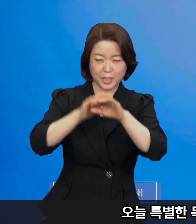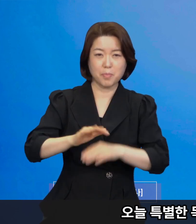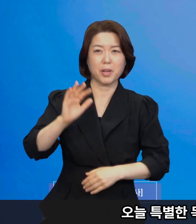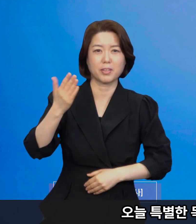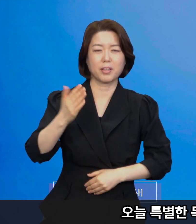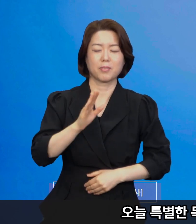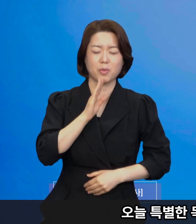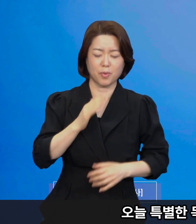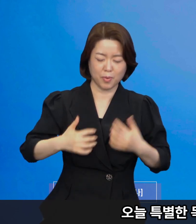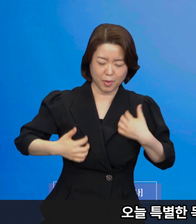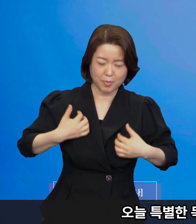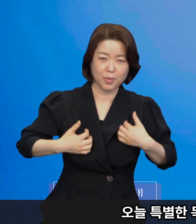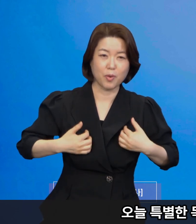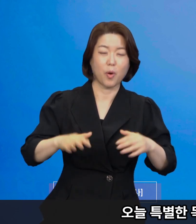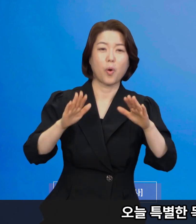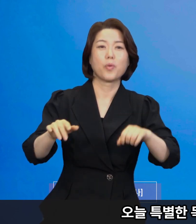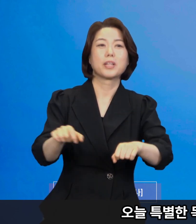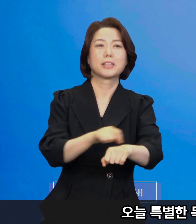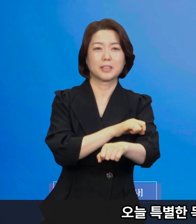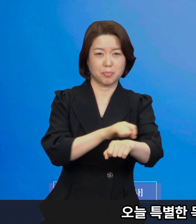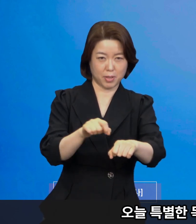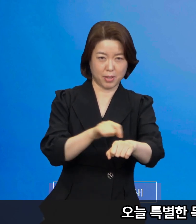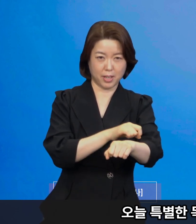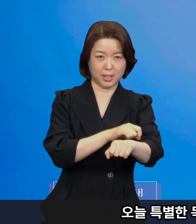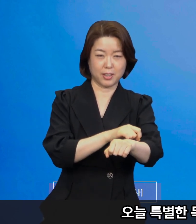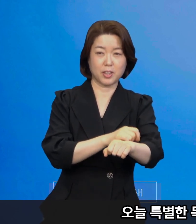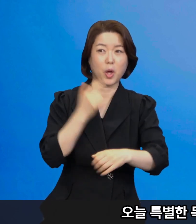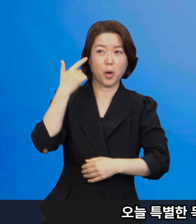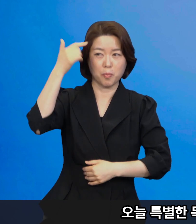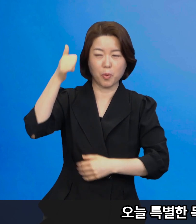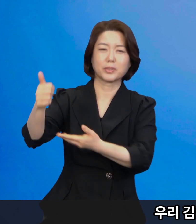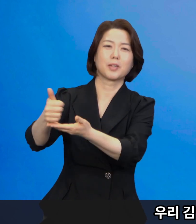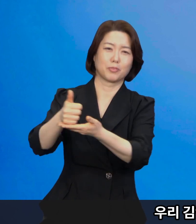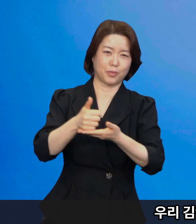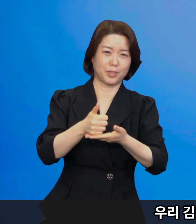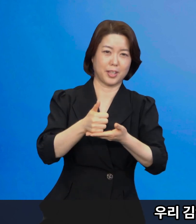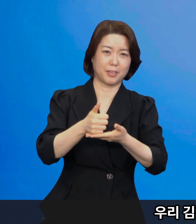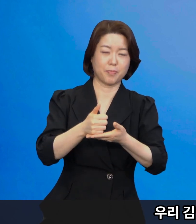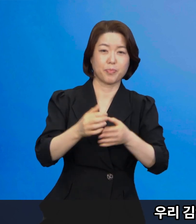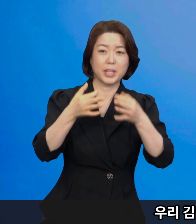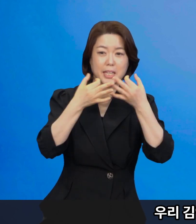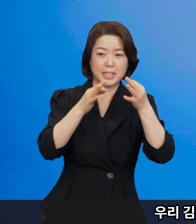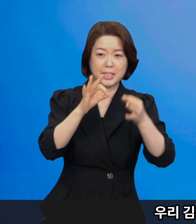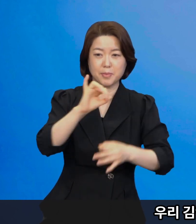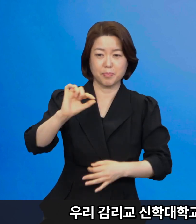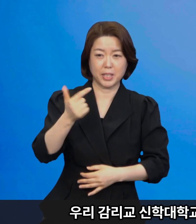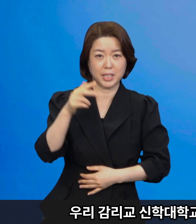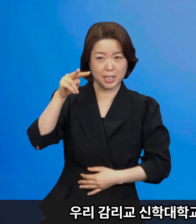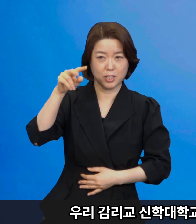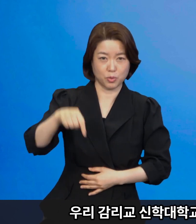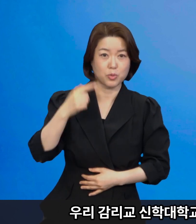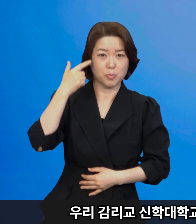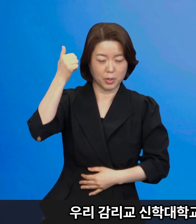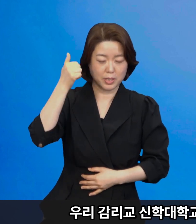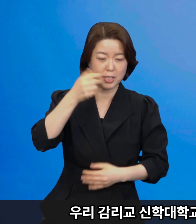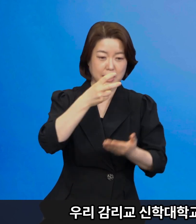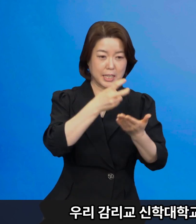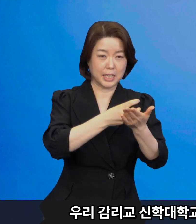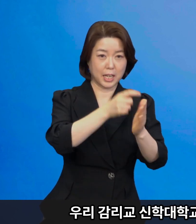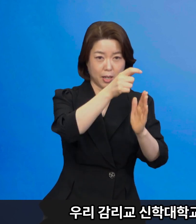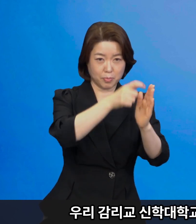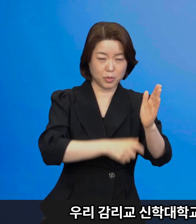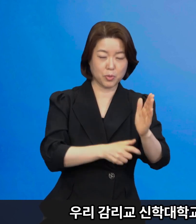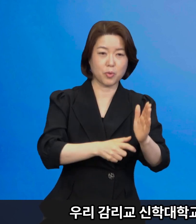기쁩니다. 오늘 특별한 우리 목사님을 모셨습니다. 우리 김인수 목사님은 우리 감리교